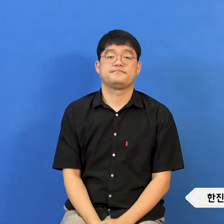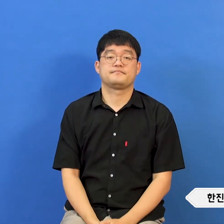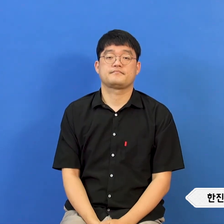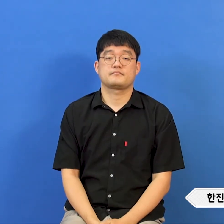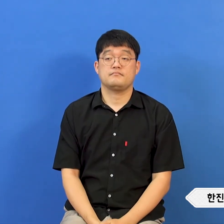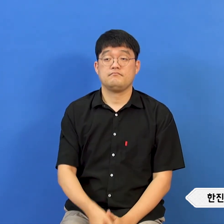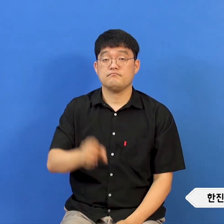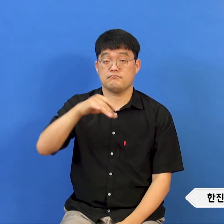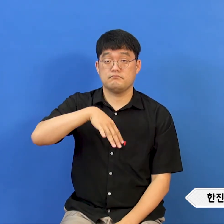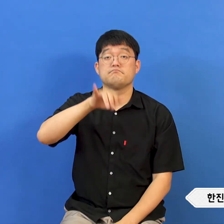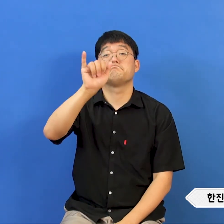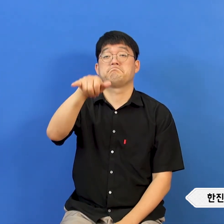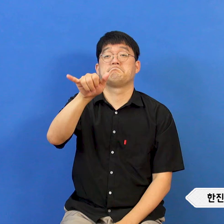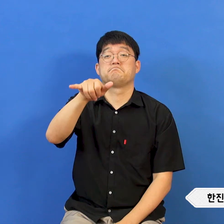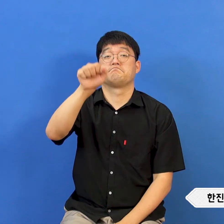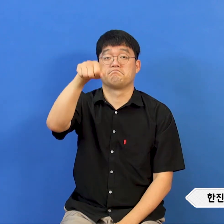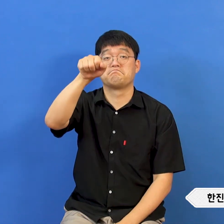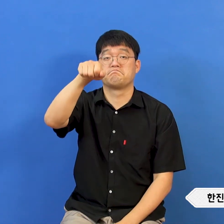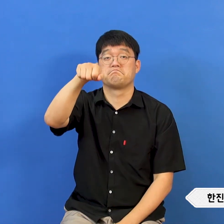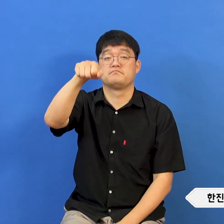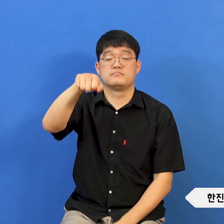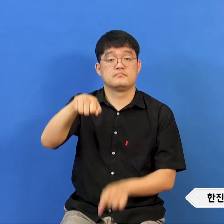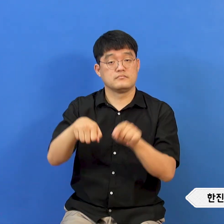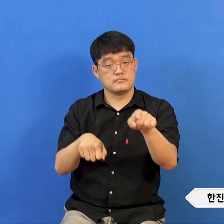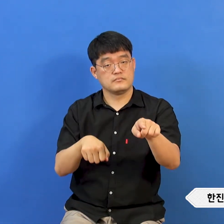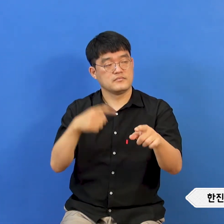고개만 끄덕이는 찬동하고는 다른 것이죠.